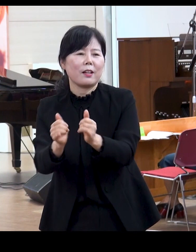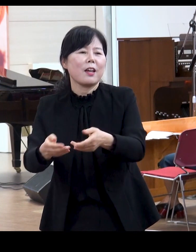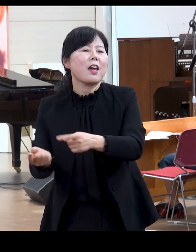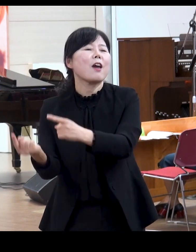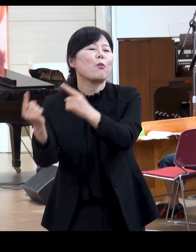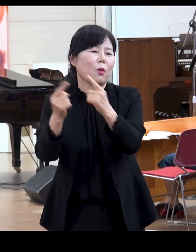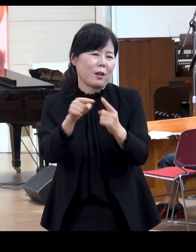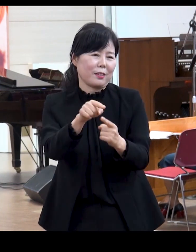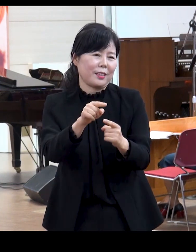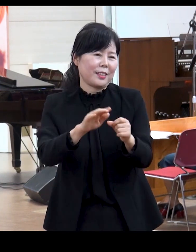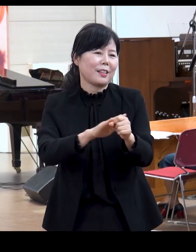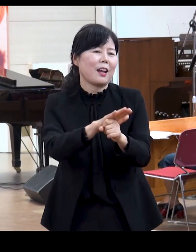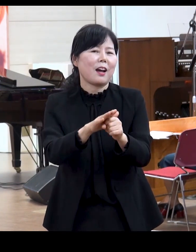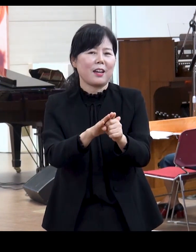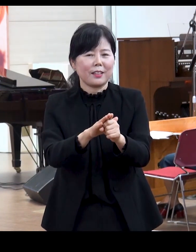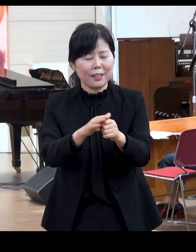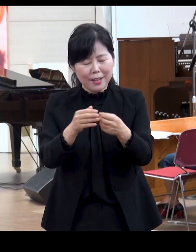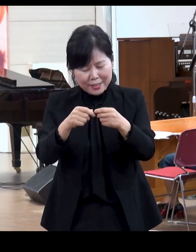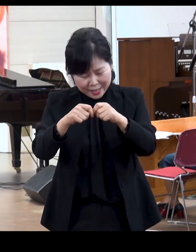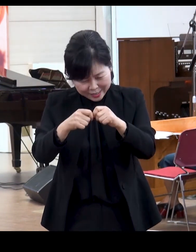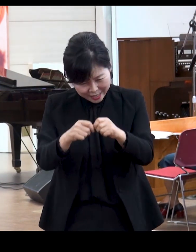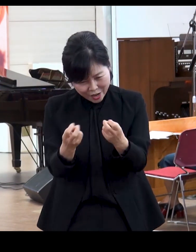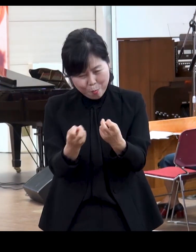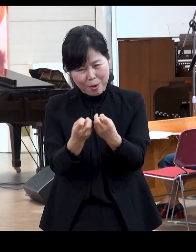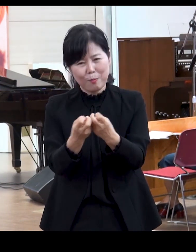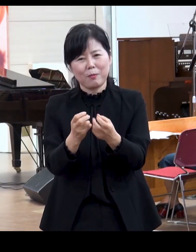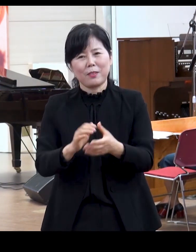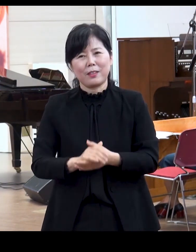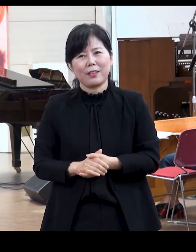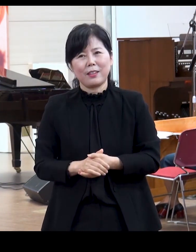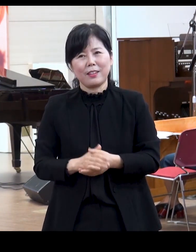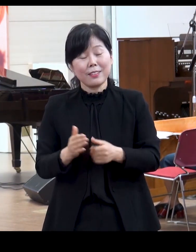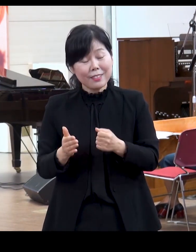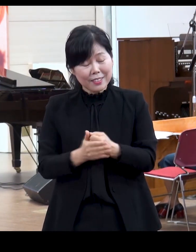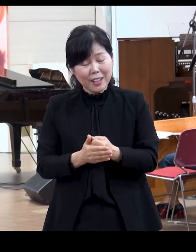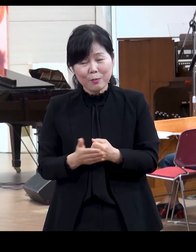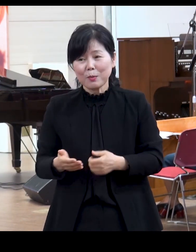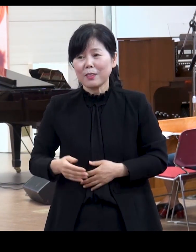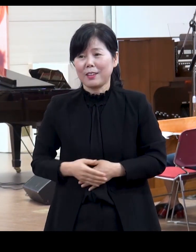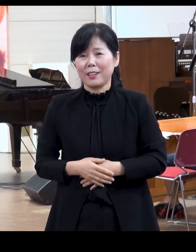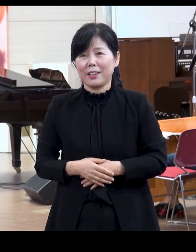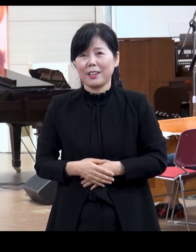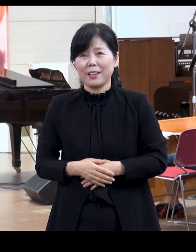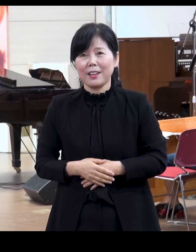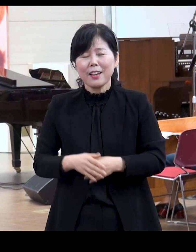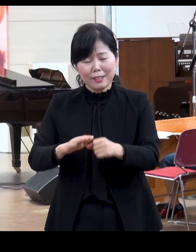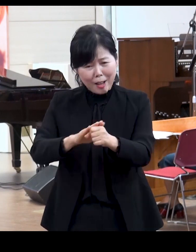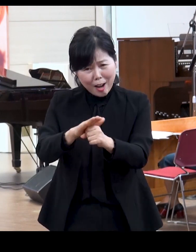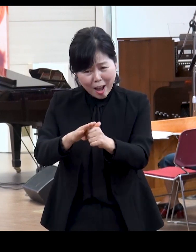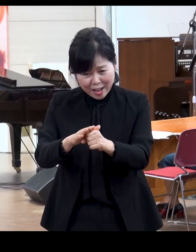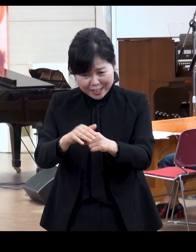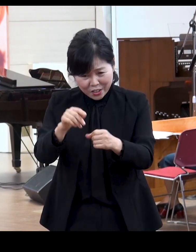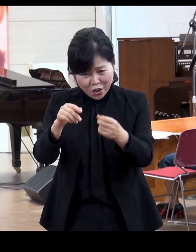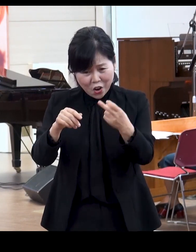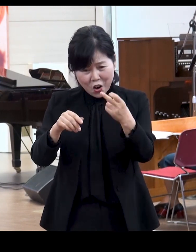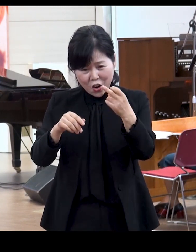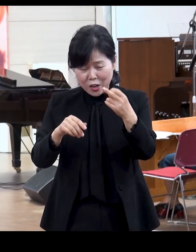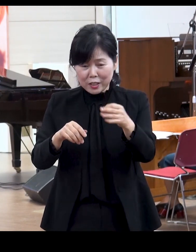겁니다. 이게 사랑하는 이야기예요. 여러분, 그러니까 우리가 정말 이걸 해야 돼요.